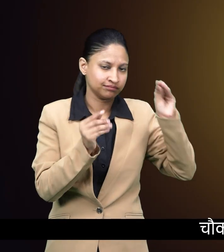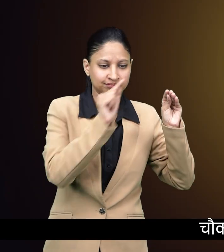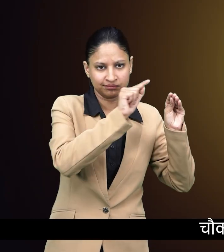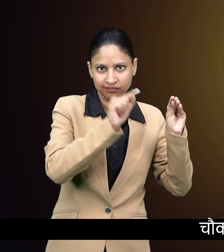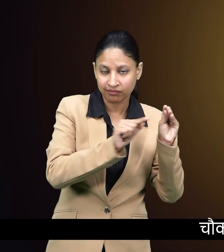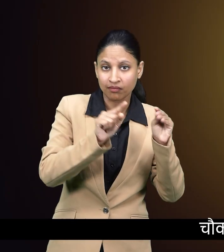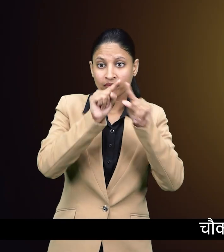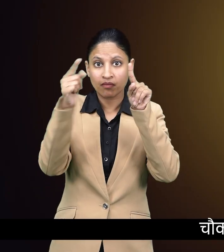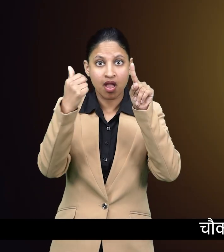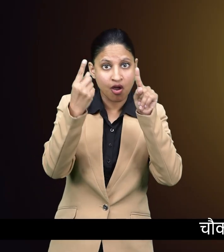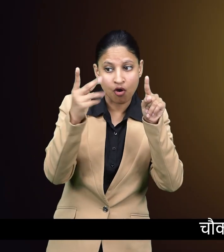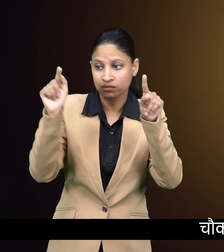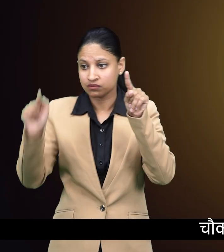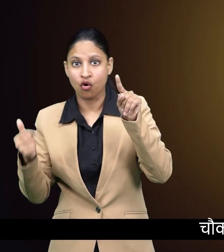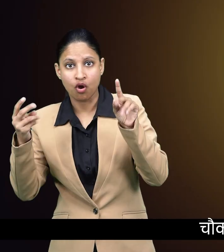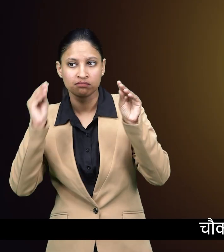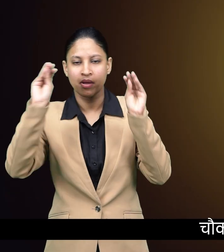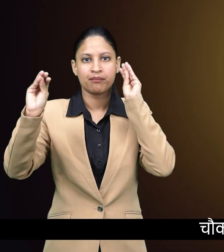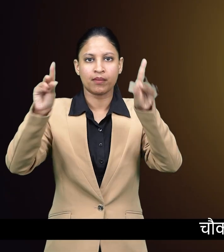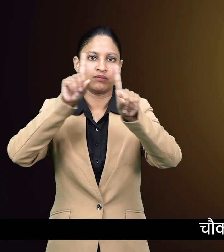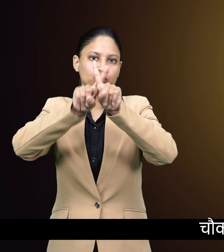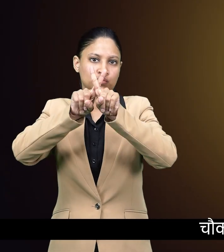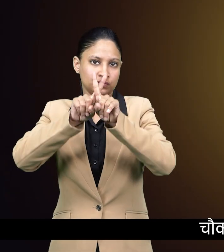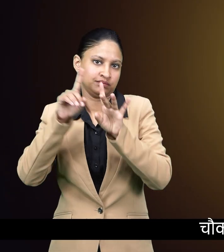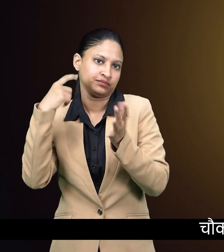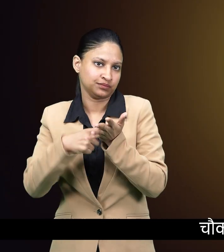चौकोनाचे क्षेत्रफळ बरोबर बाजू गुणिले बाजू